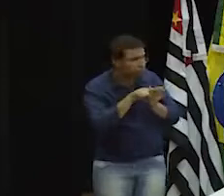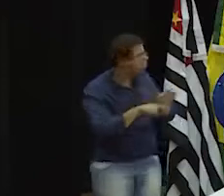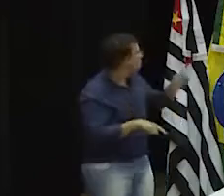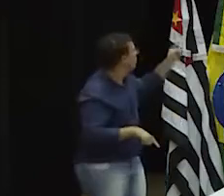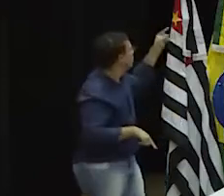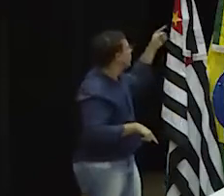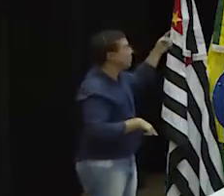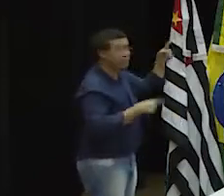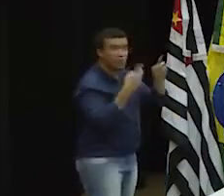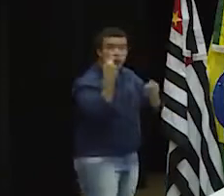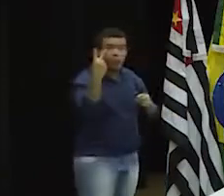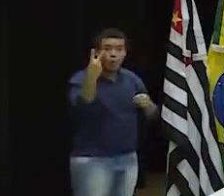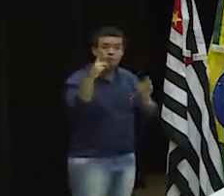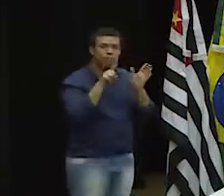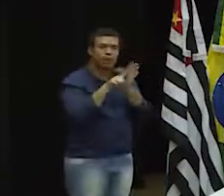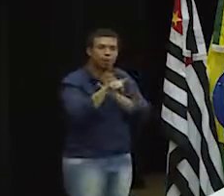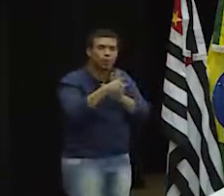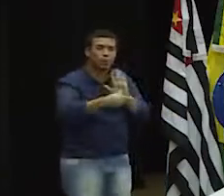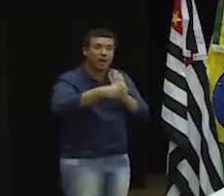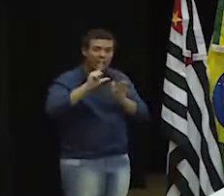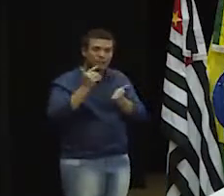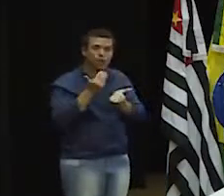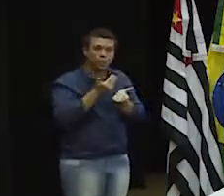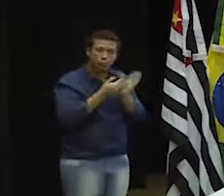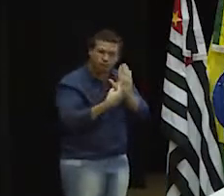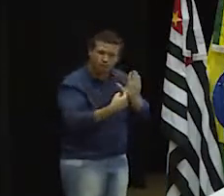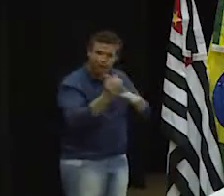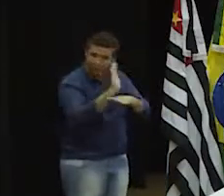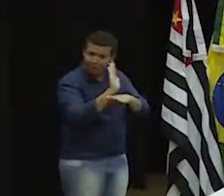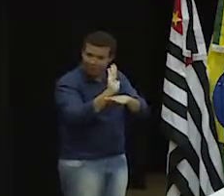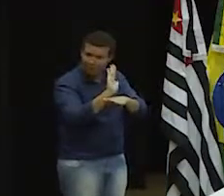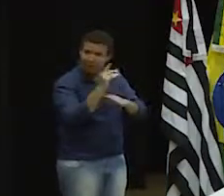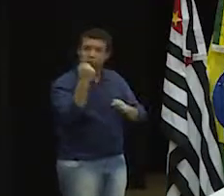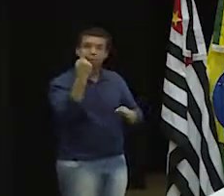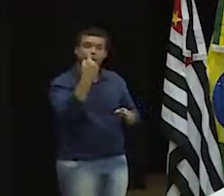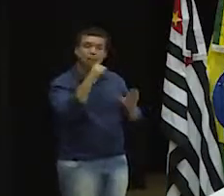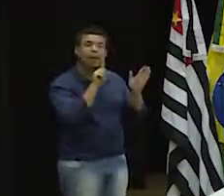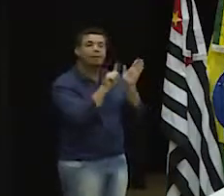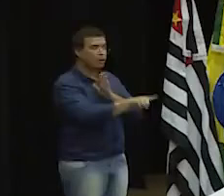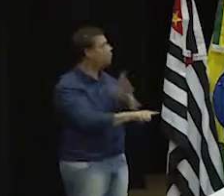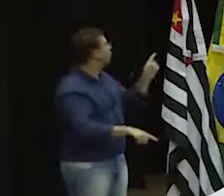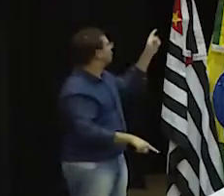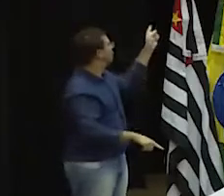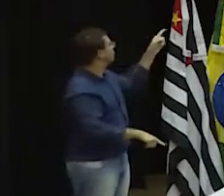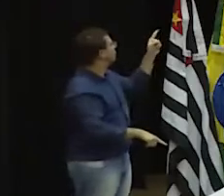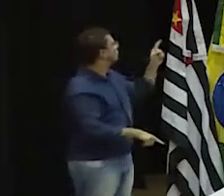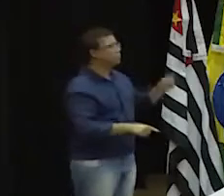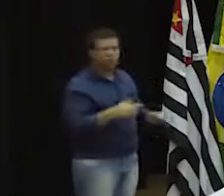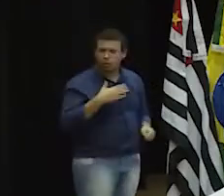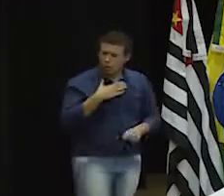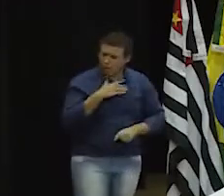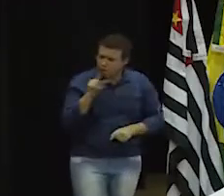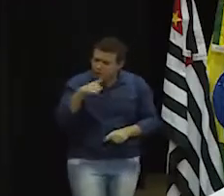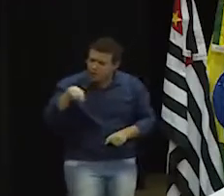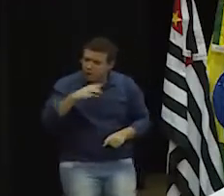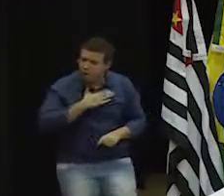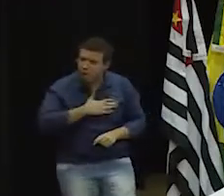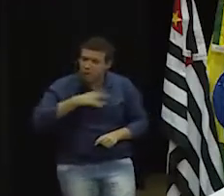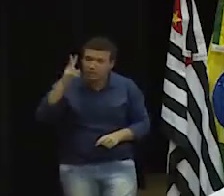Eu fiz algumas perguntas. Antes de mostrar esses vídeos, a primeira pergunta: